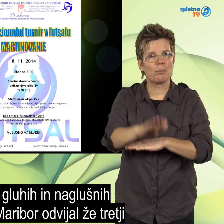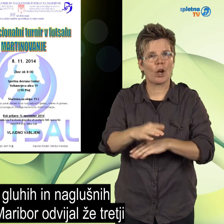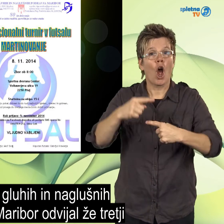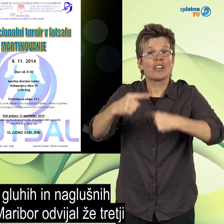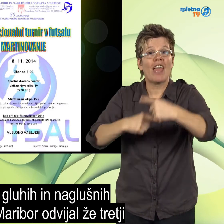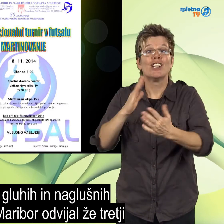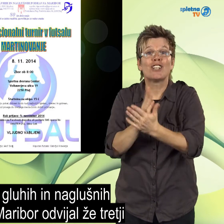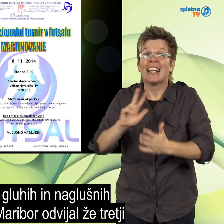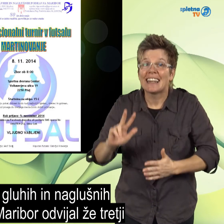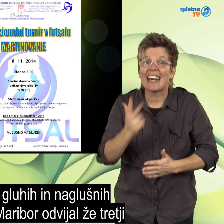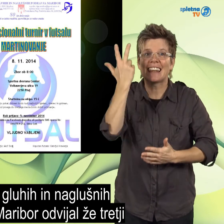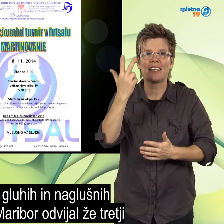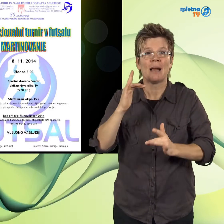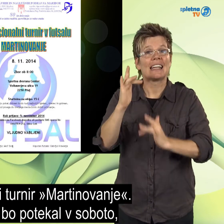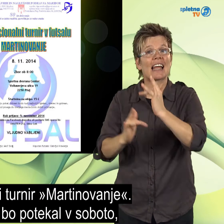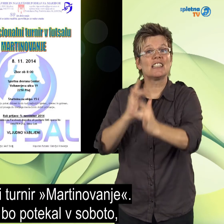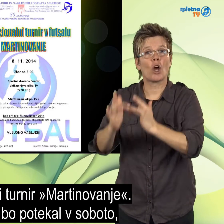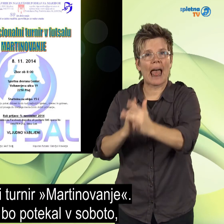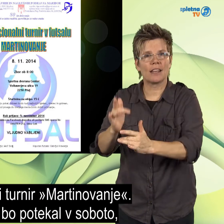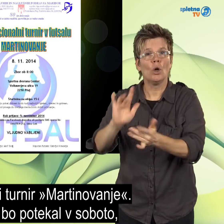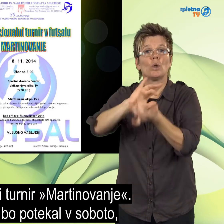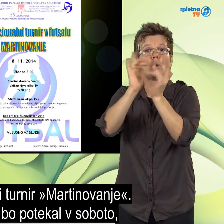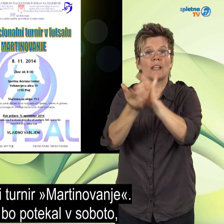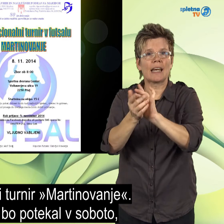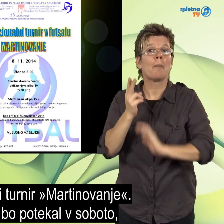tradicionalni turnir Martinovanje.